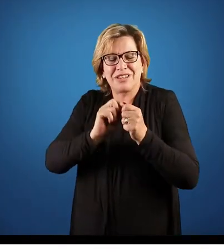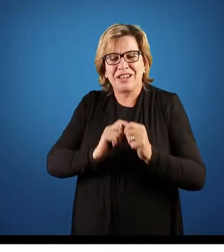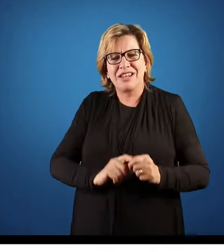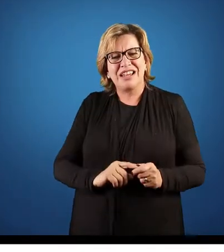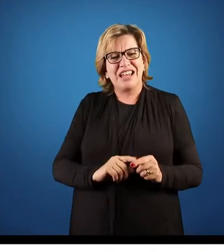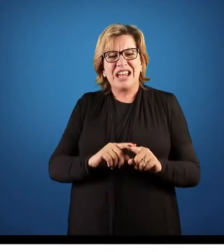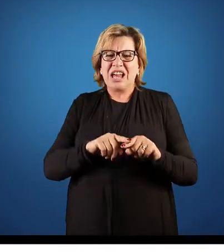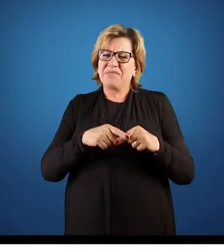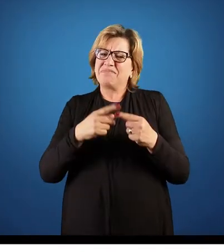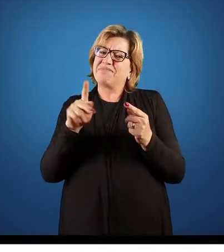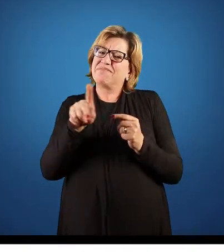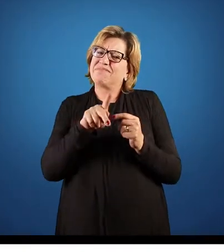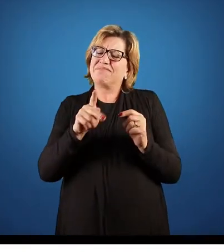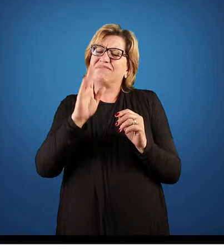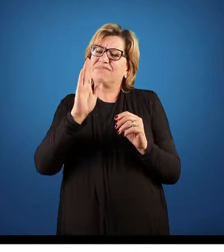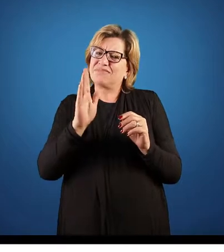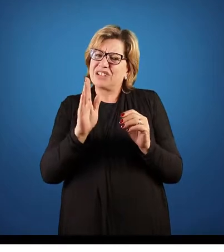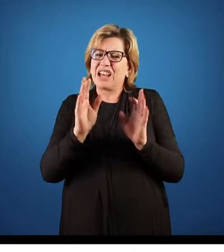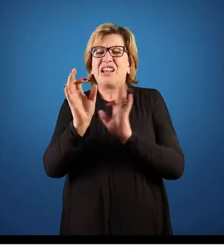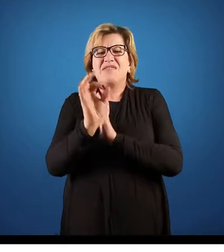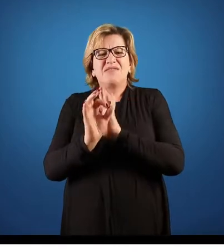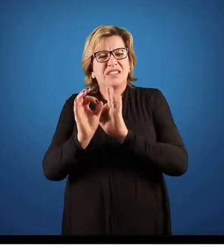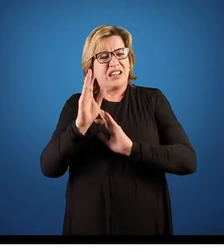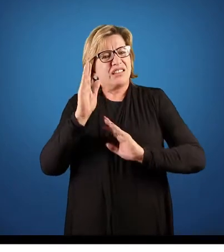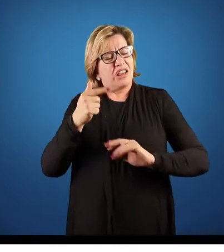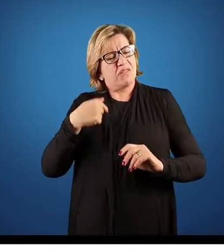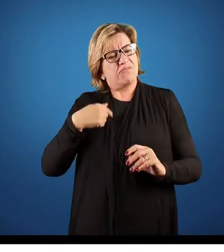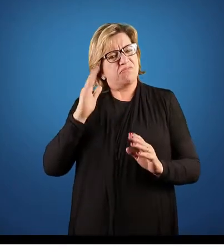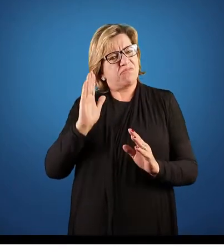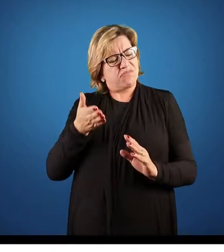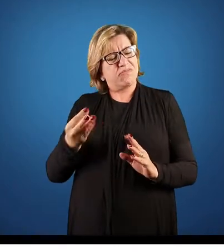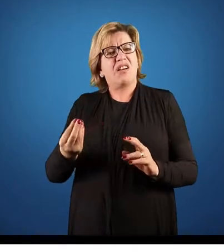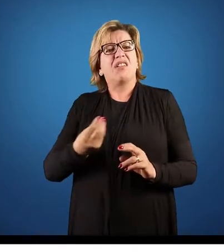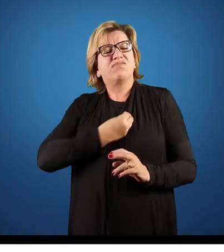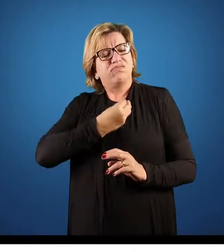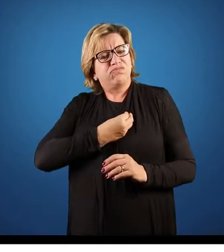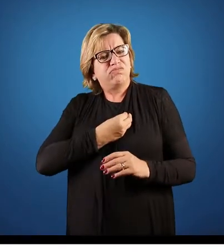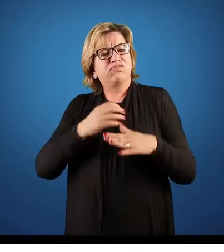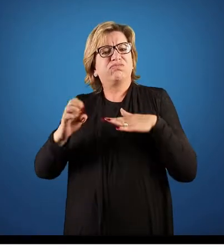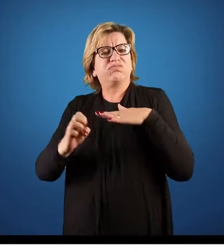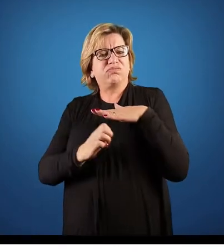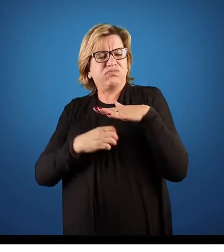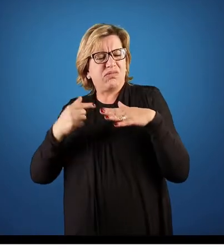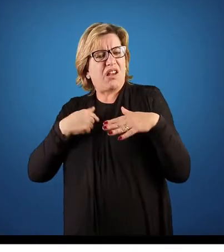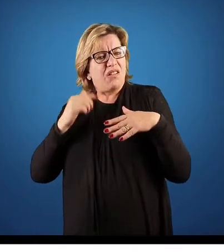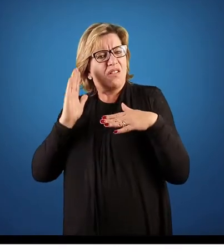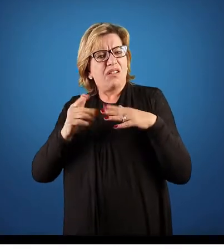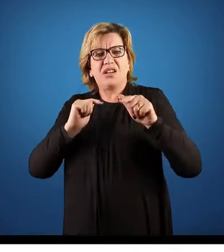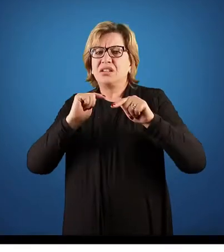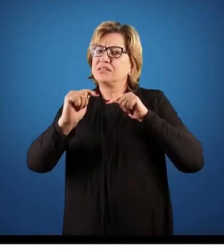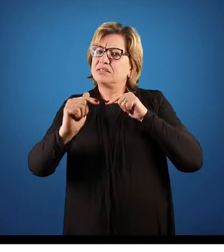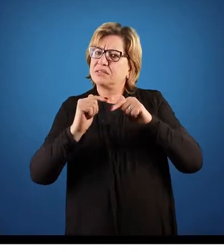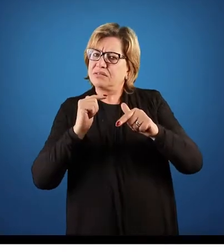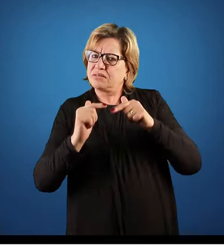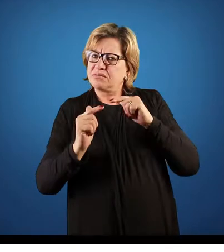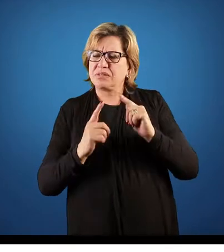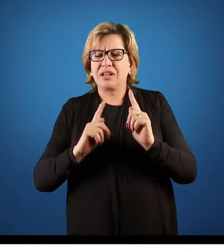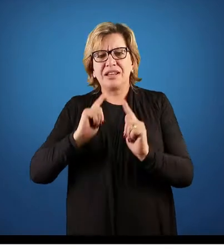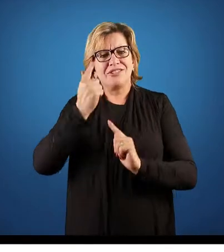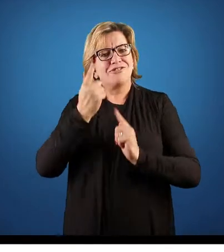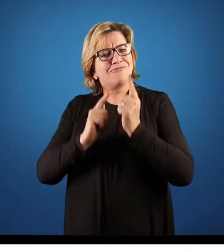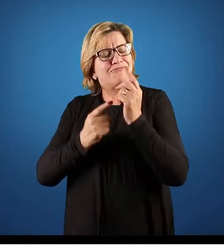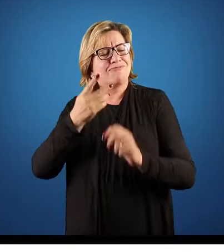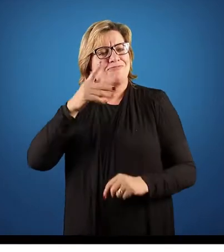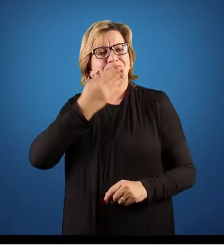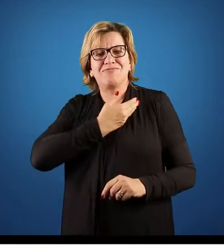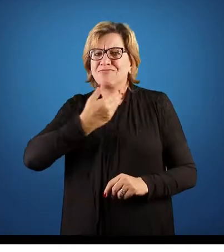ela já vem desenhada já vem trabalhado já estou aqui inserido nessa organização já estou trabalhando dentro da gestão pública é